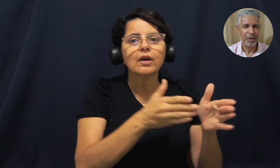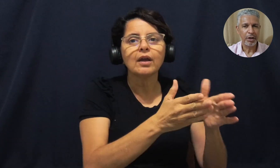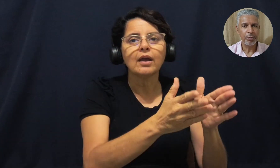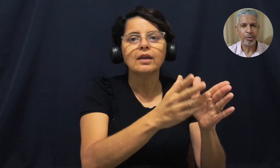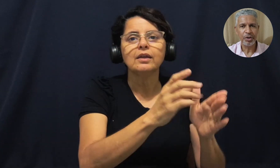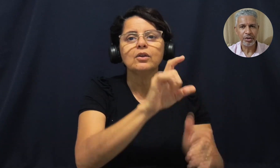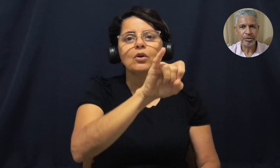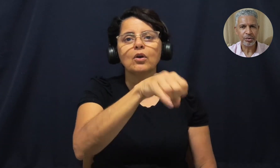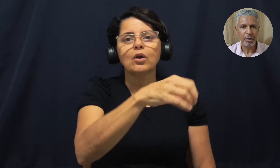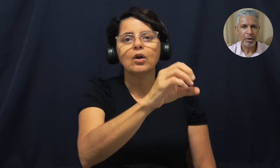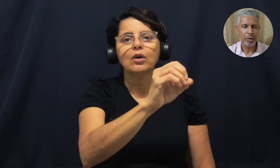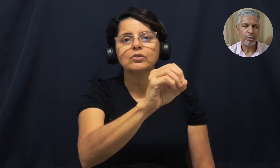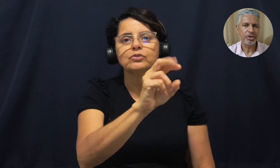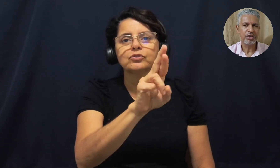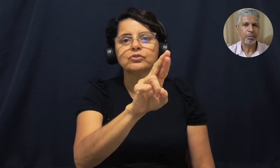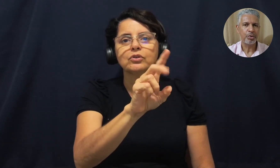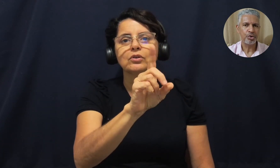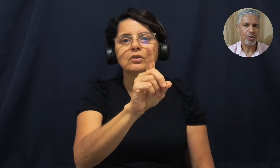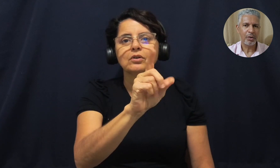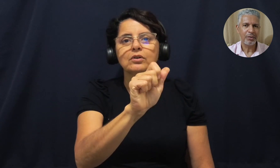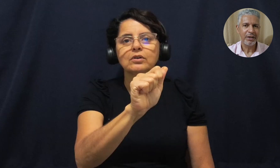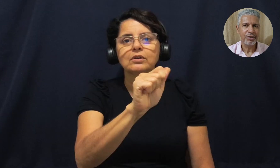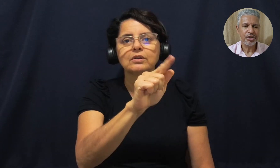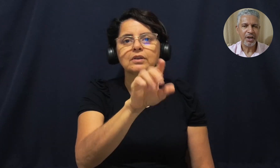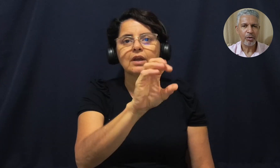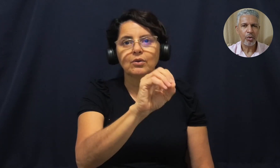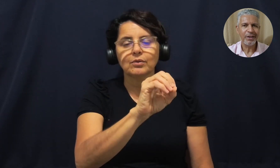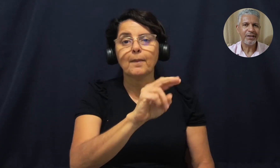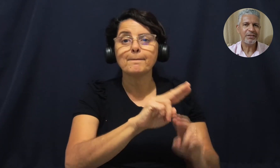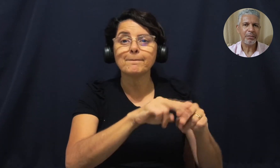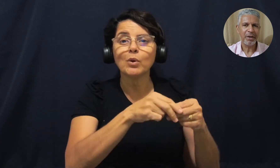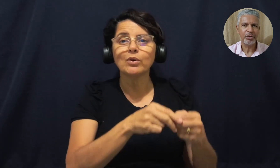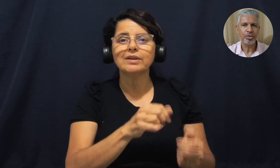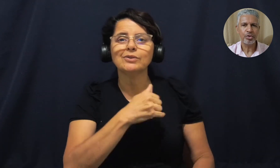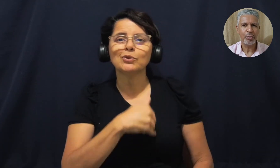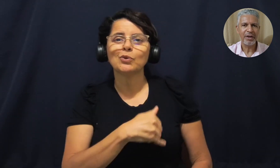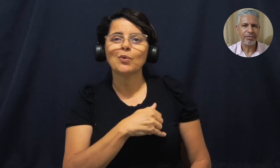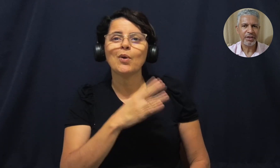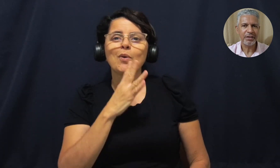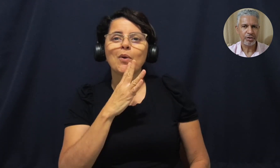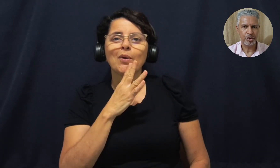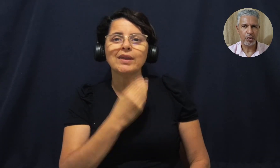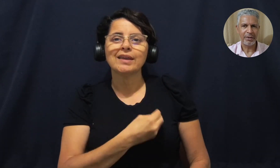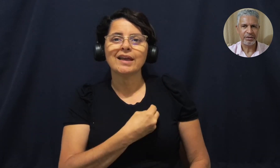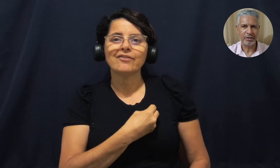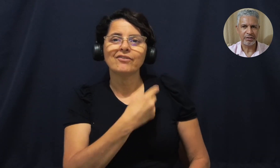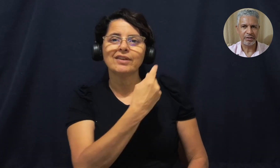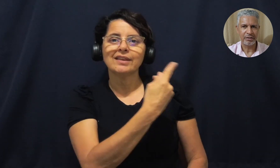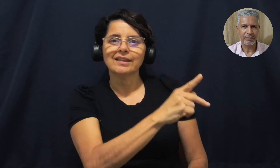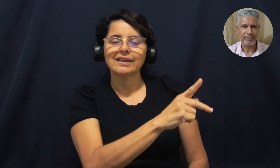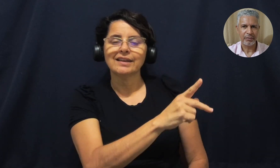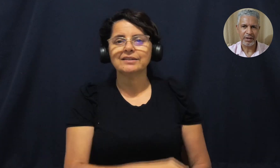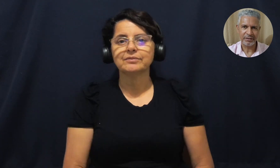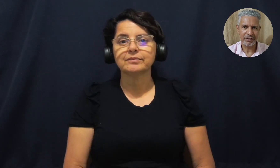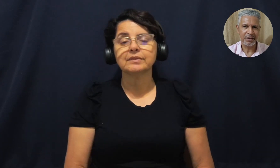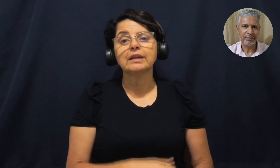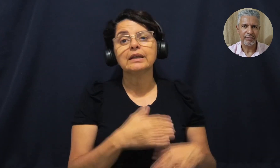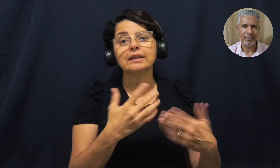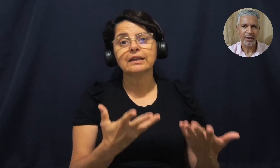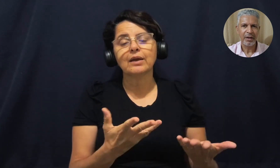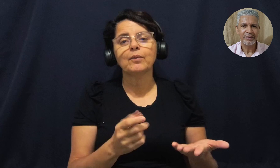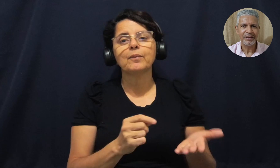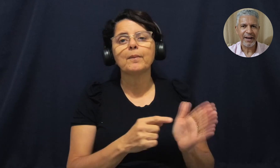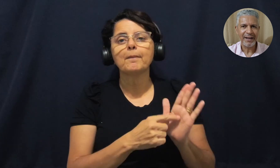Jordão. E por isso, o discípulo João tinha conhecimento sobre a vida de João Batista. E